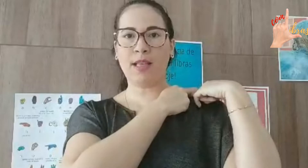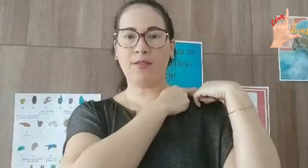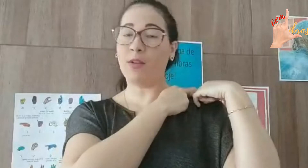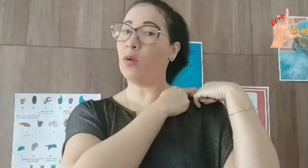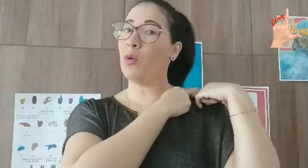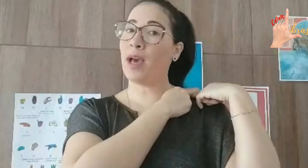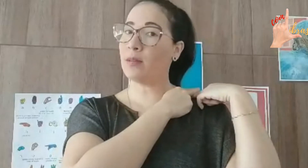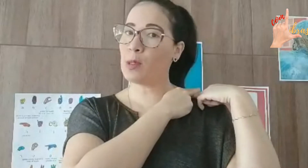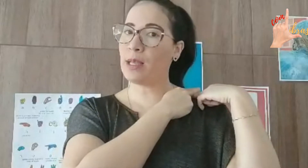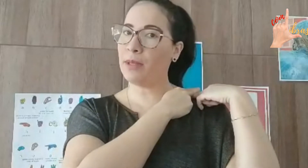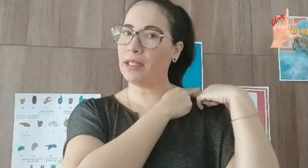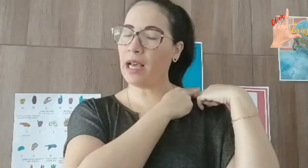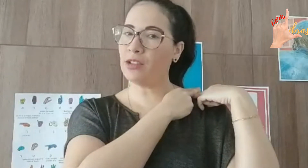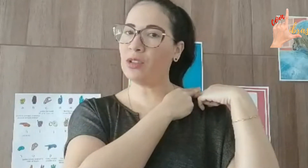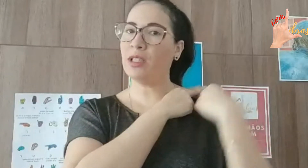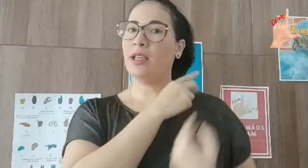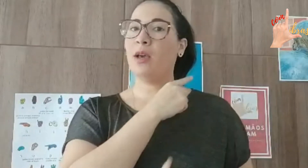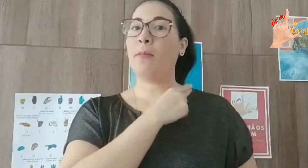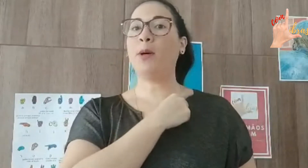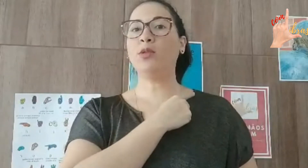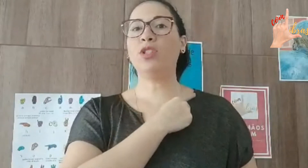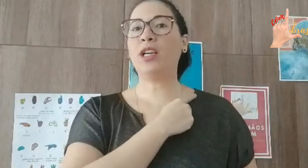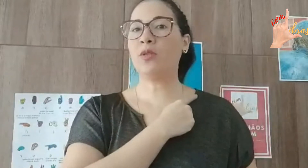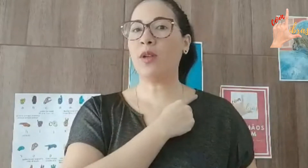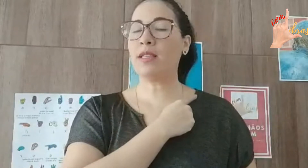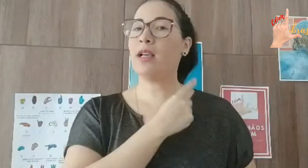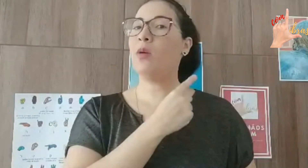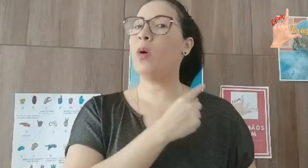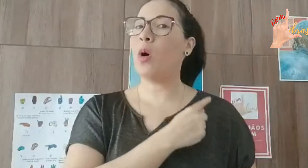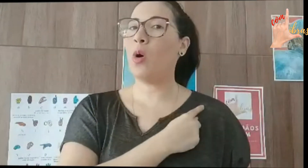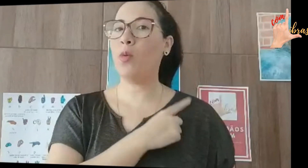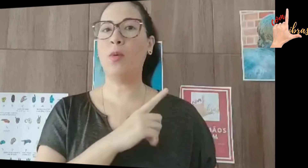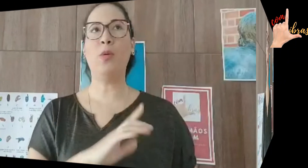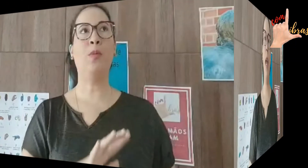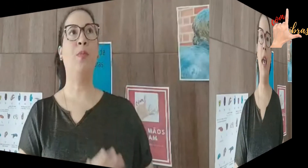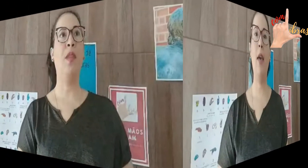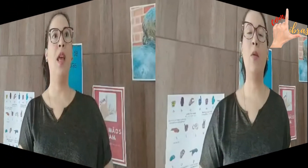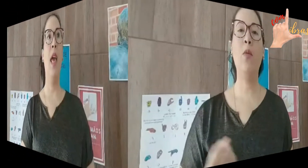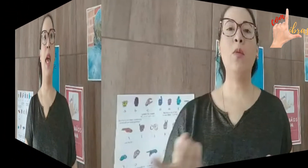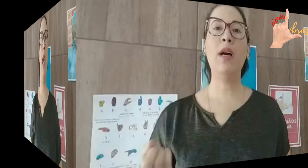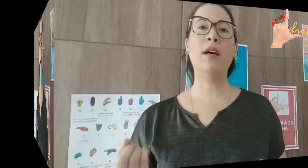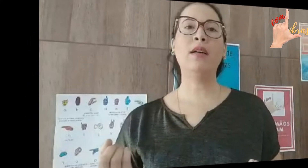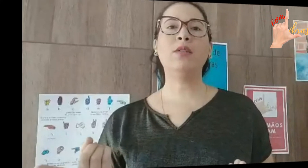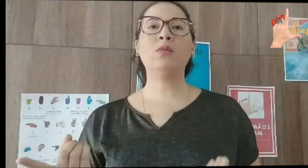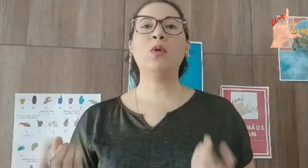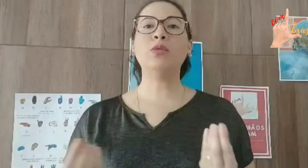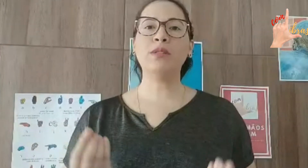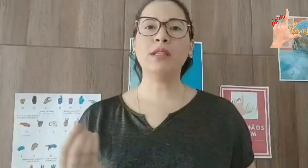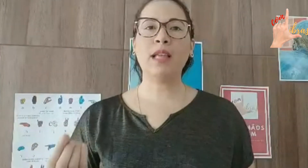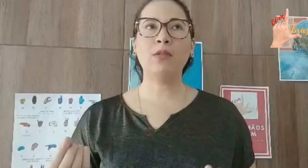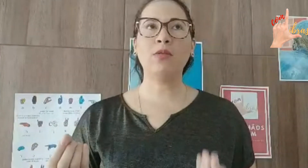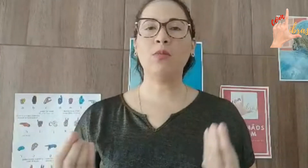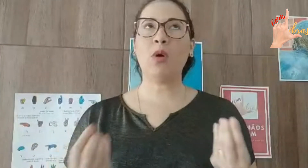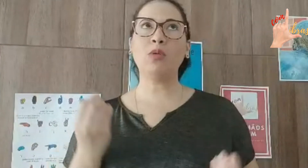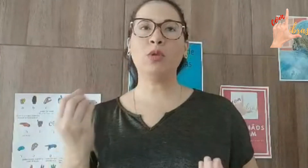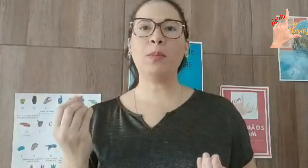responsável ou responsabilidade. Ponto de articulação, ombro. Um outro sinal com outro ponto